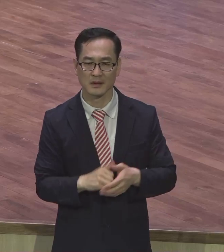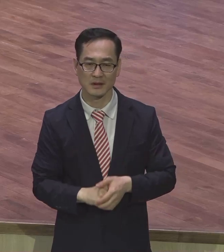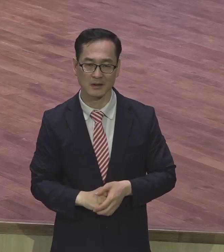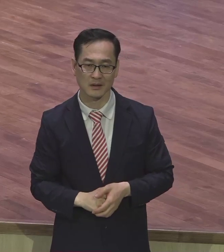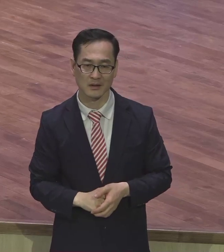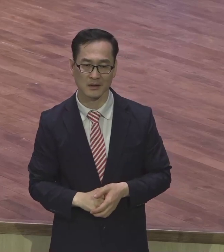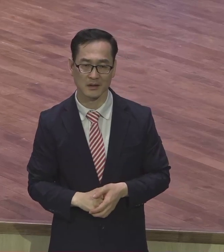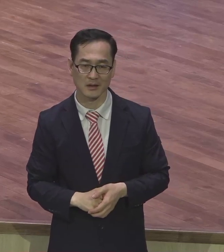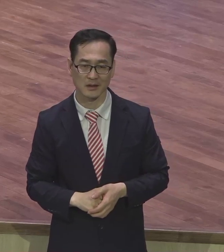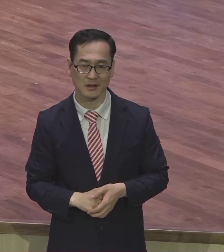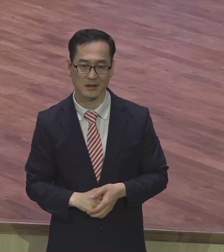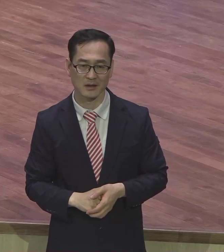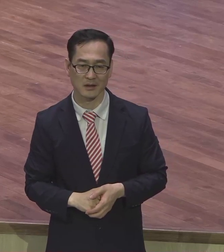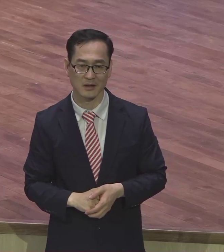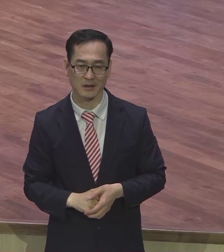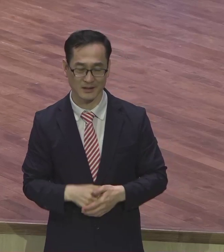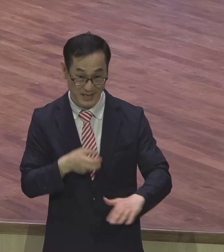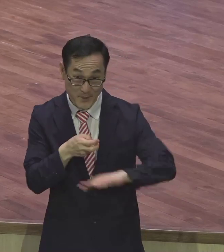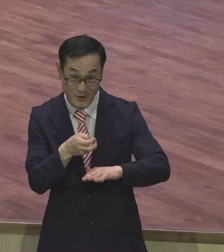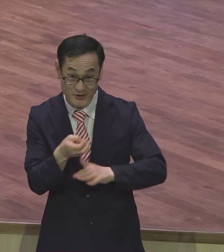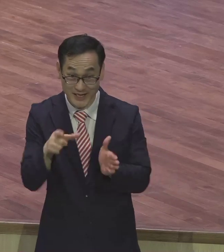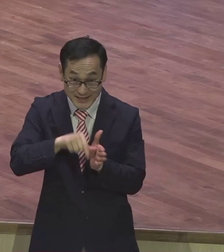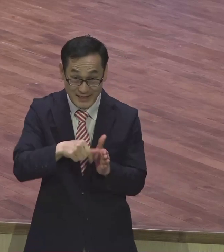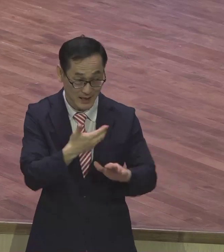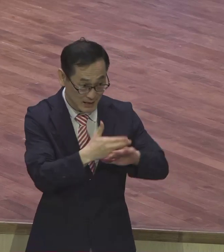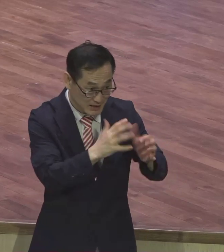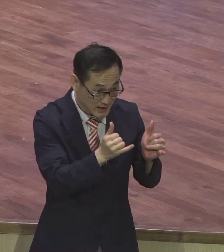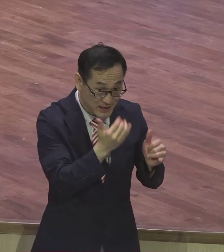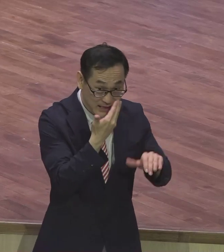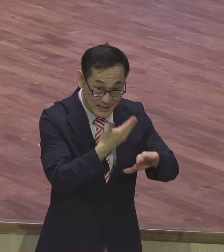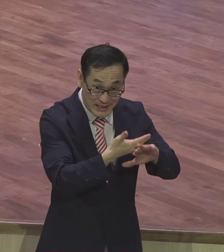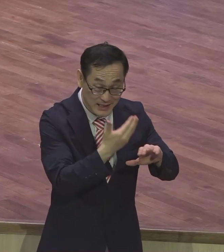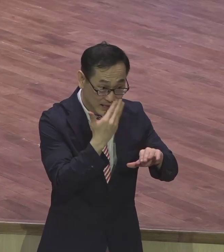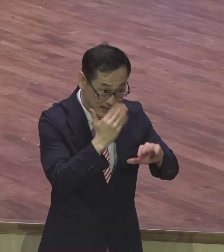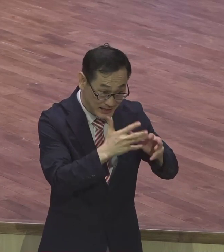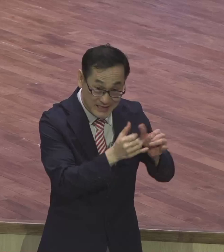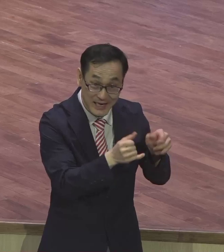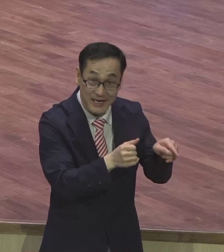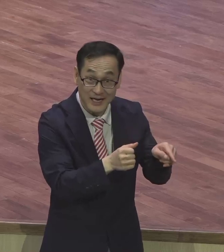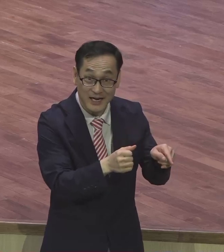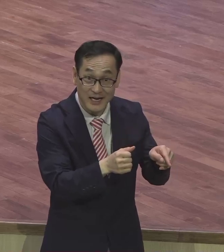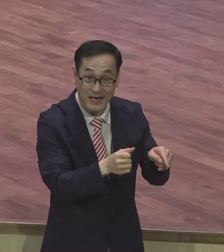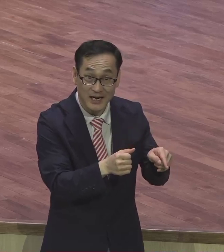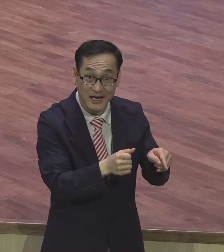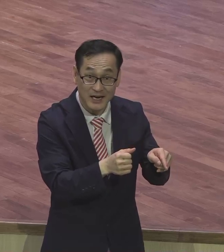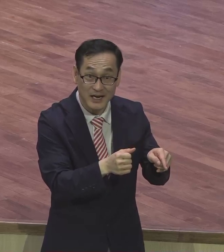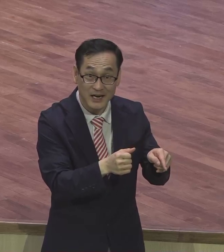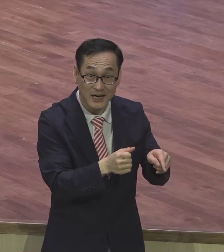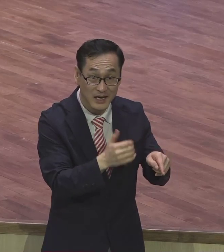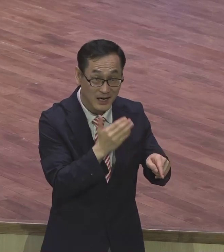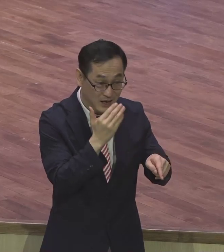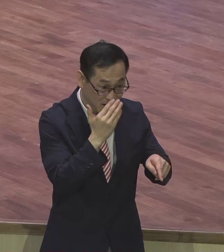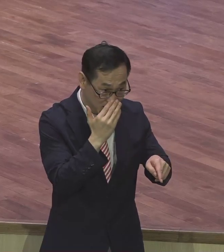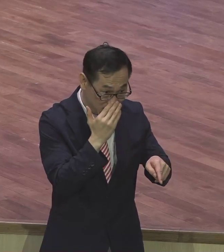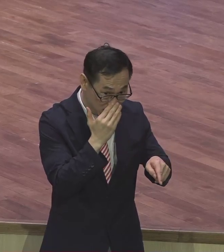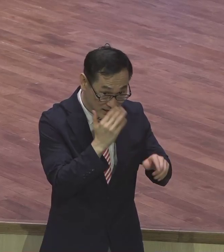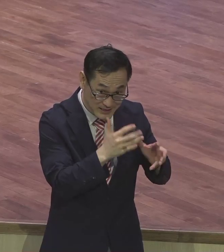고속버스 버스 탄데 이방인들 손에 여기 묻었다 집이가 빨래 빨아요 여기 더럽다고